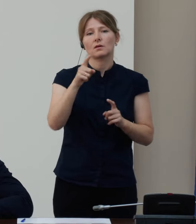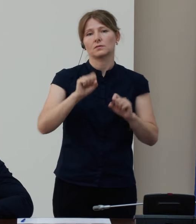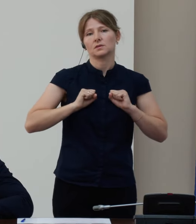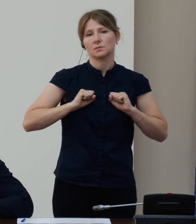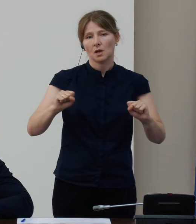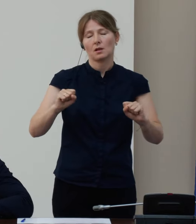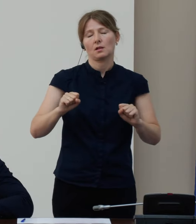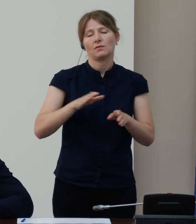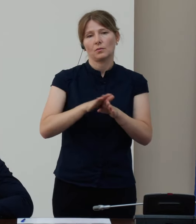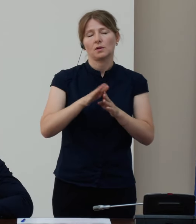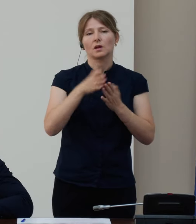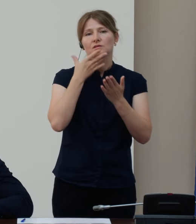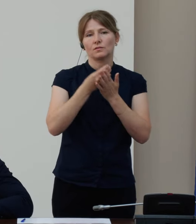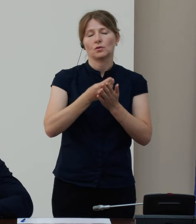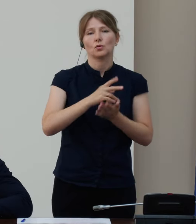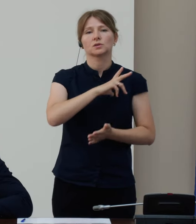zi.